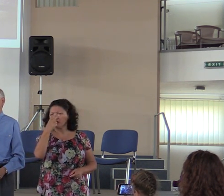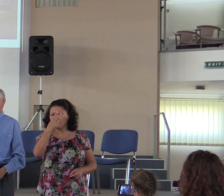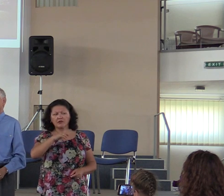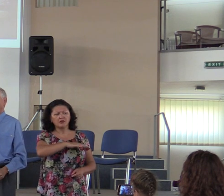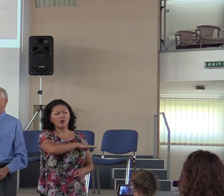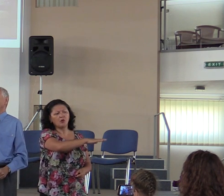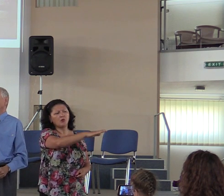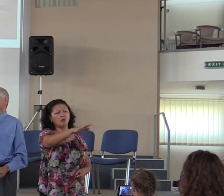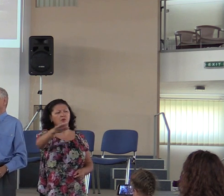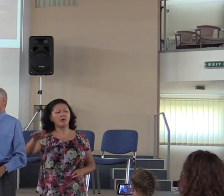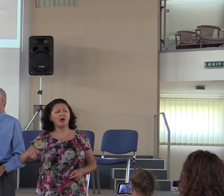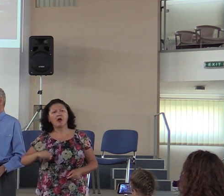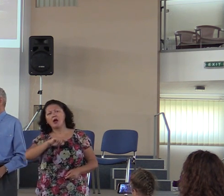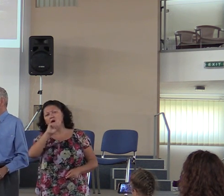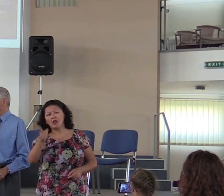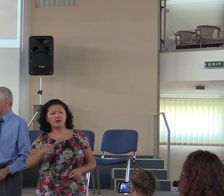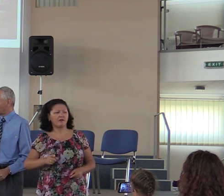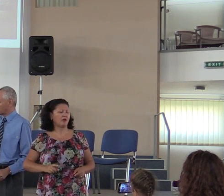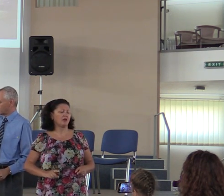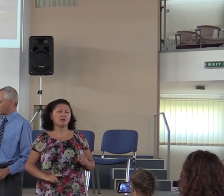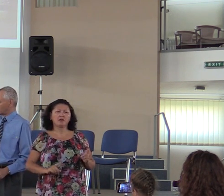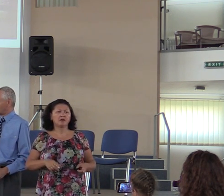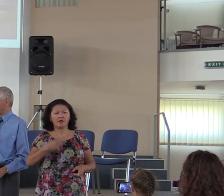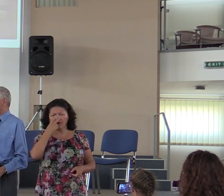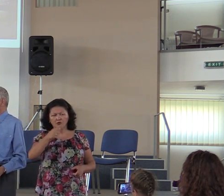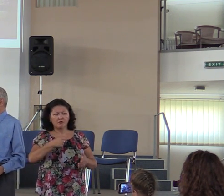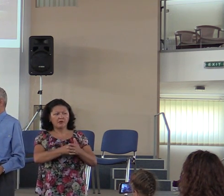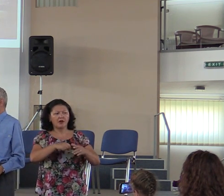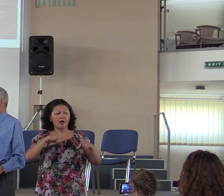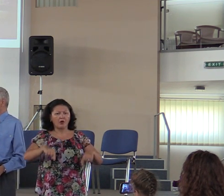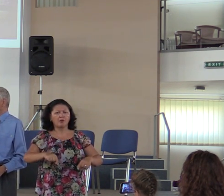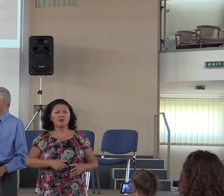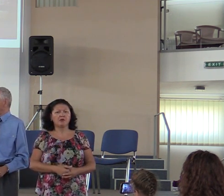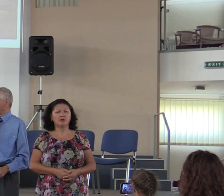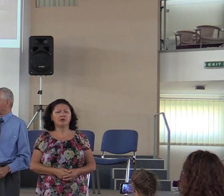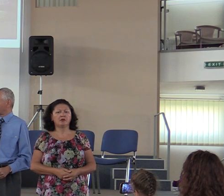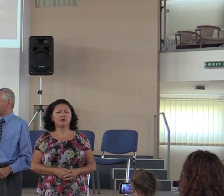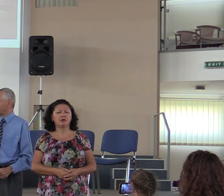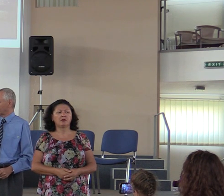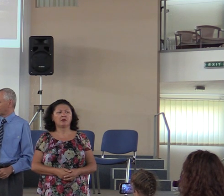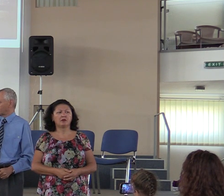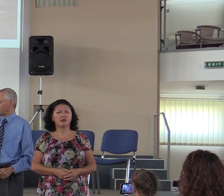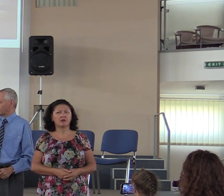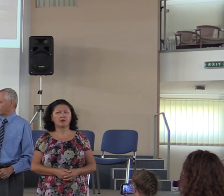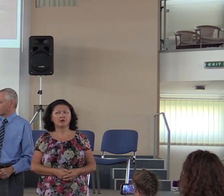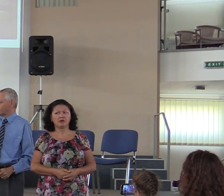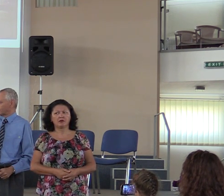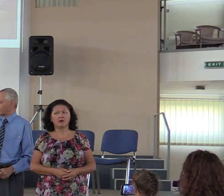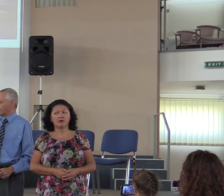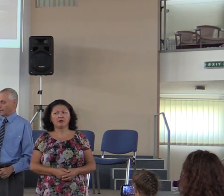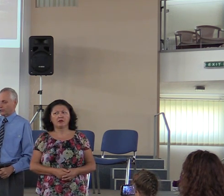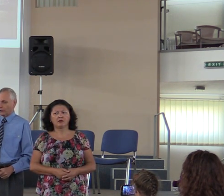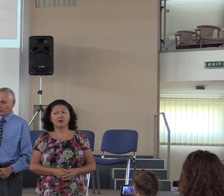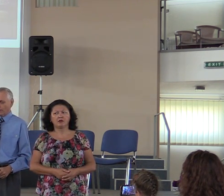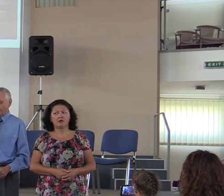din jurul meu altfel decât am văzut-o până acum. I don't see this room the same way now as when I first